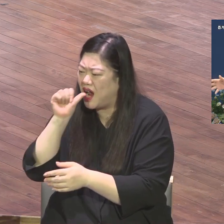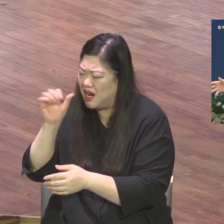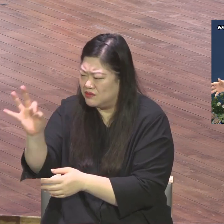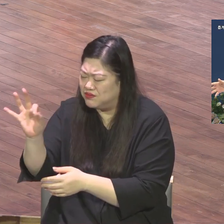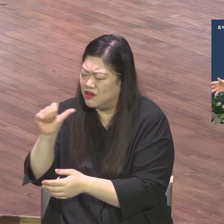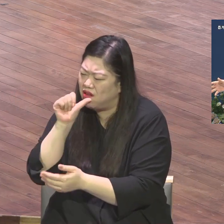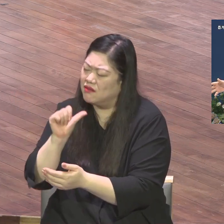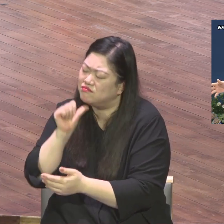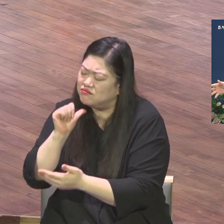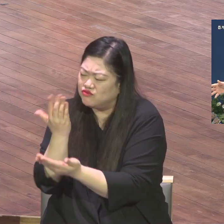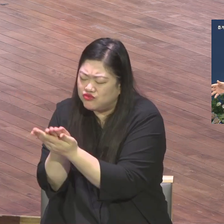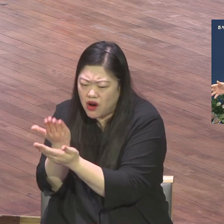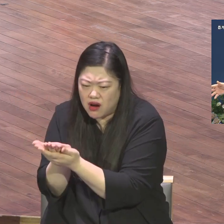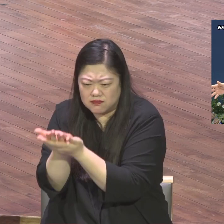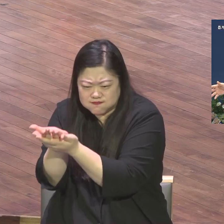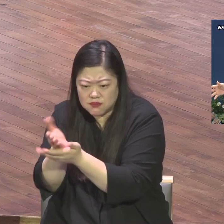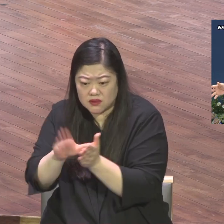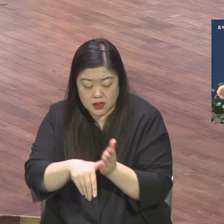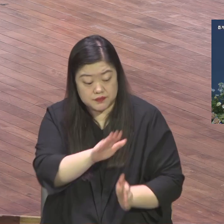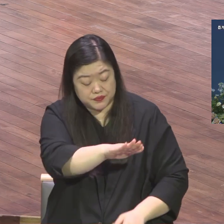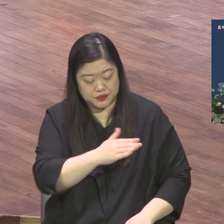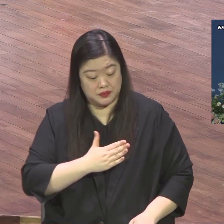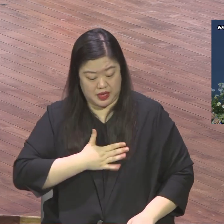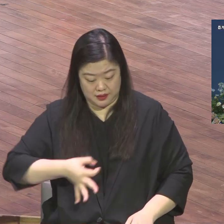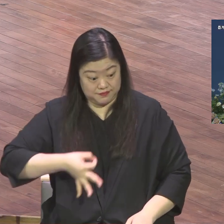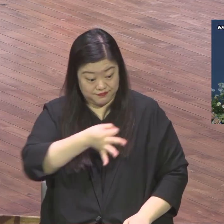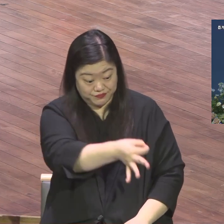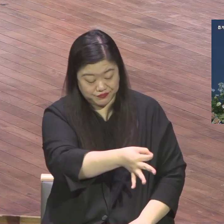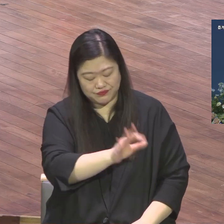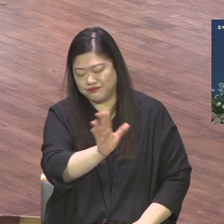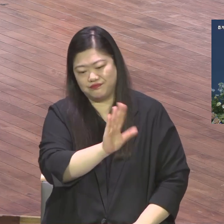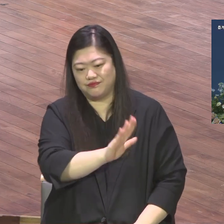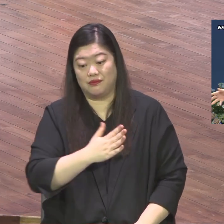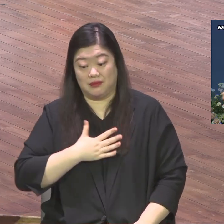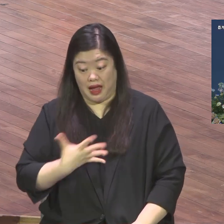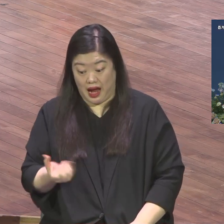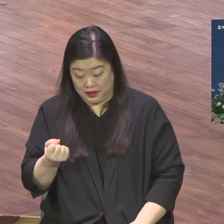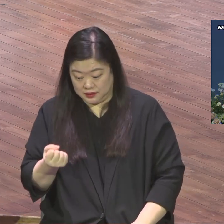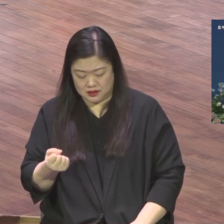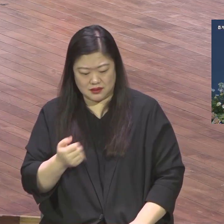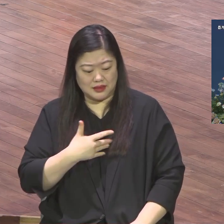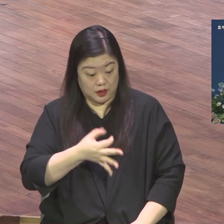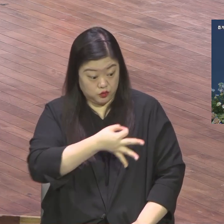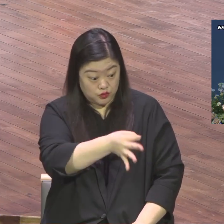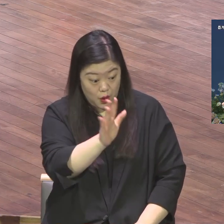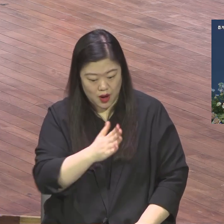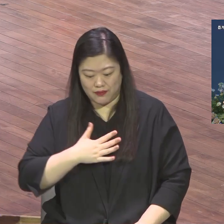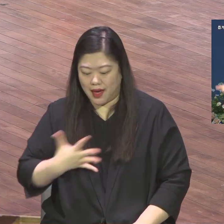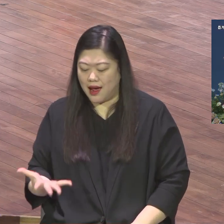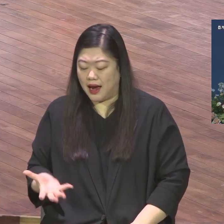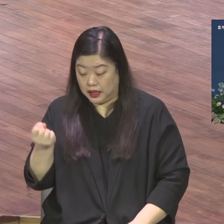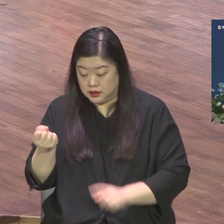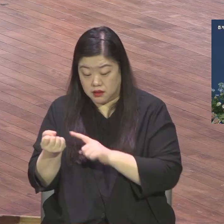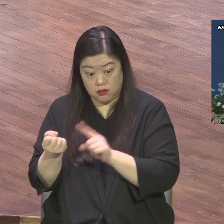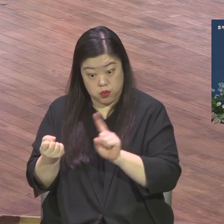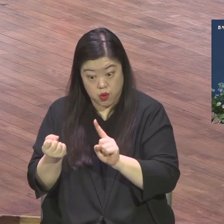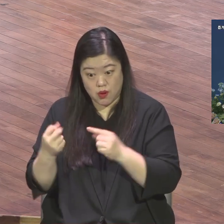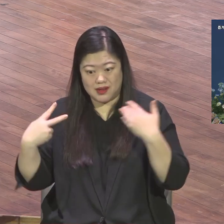그냥 내가 내게 줄 거, 내게 있는 거 네 준다. 예수 그리스도의 이름으로